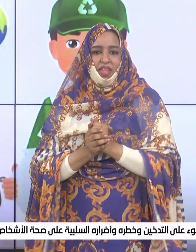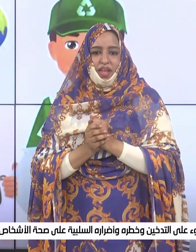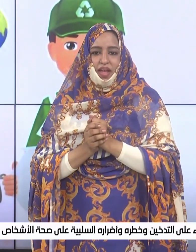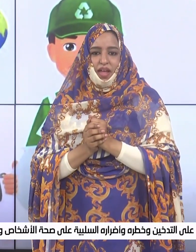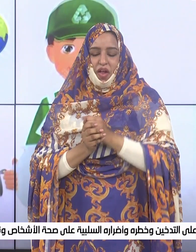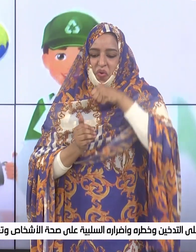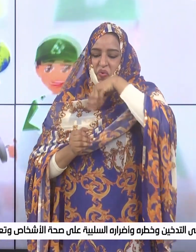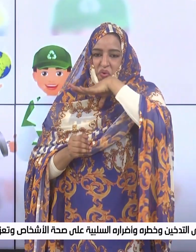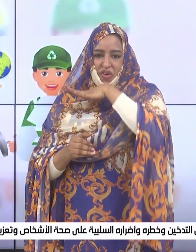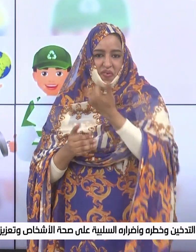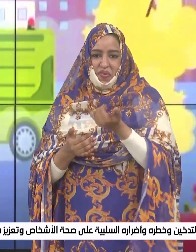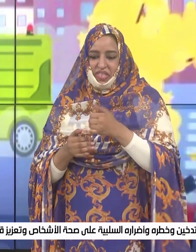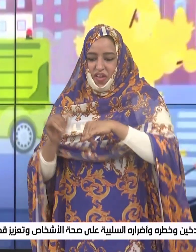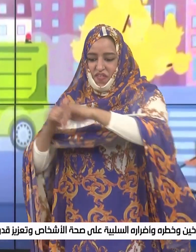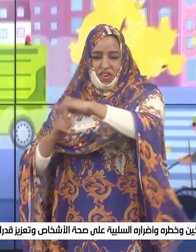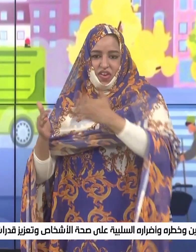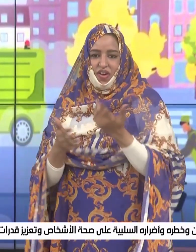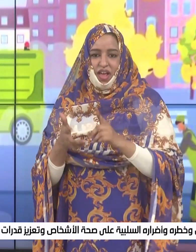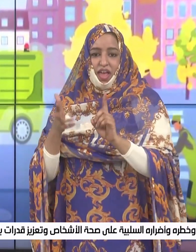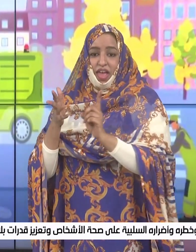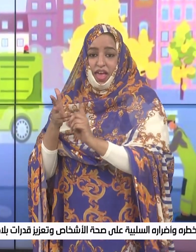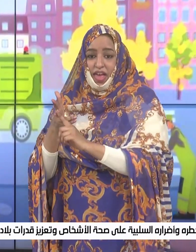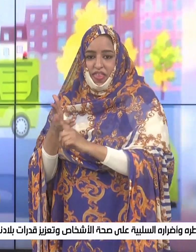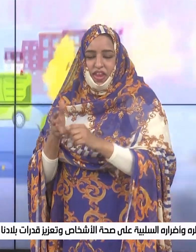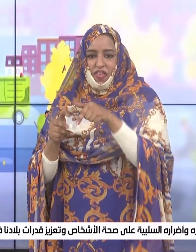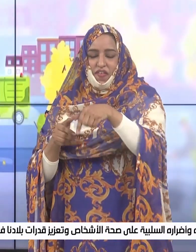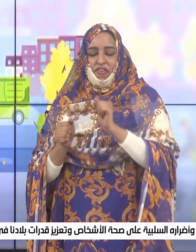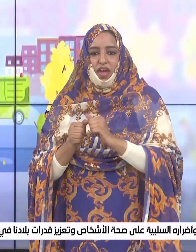المواد الكيميائية المستخدمة في الصناعات.